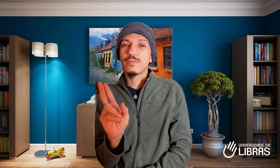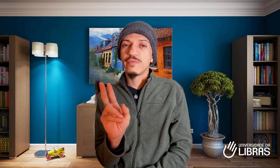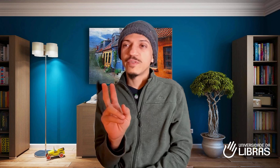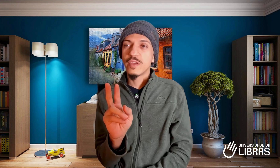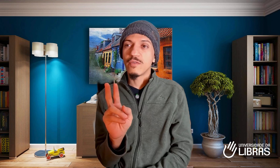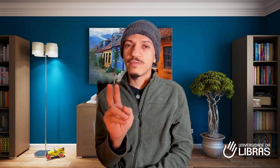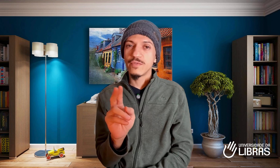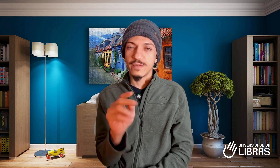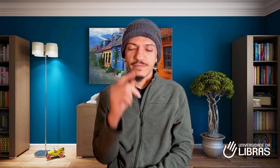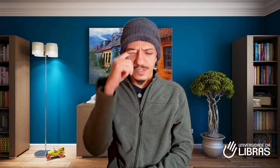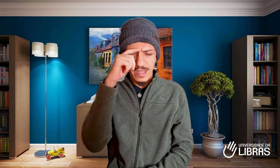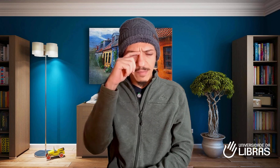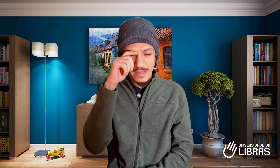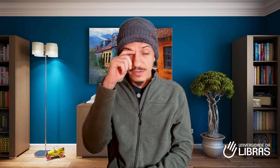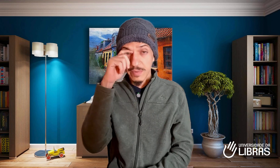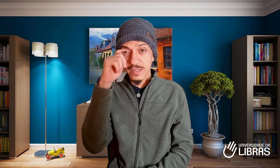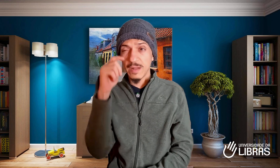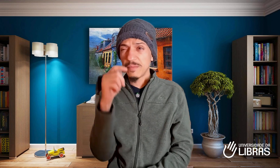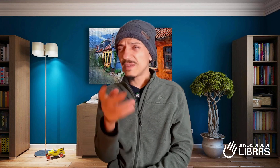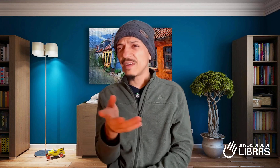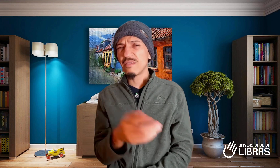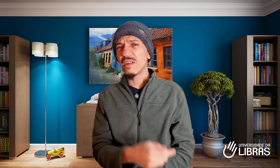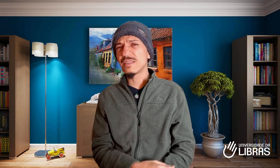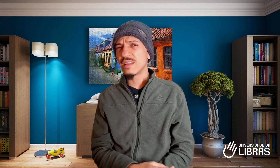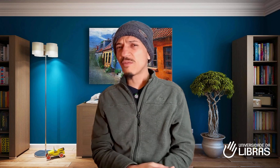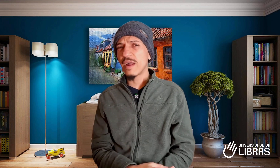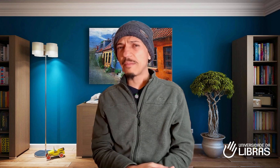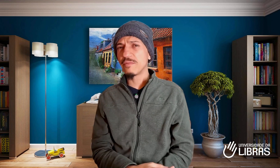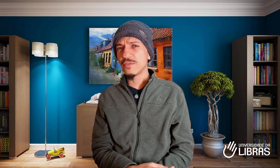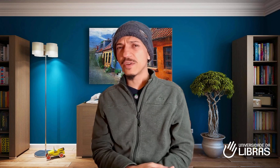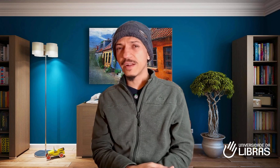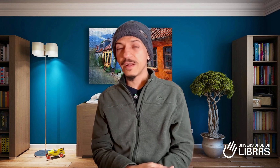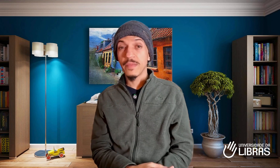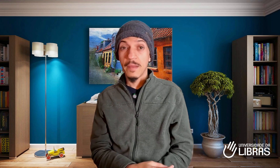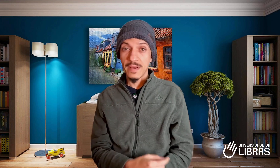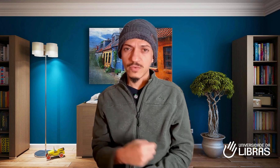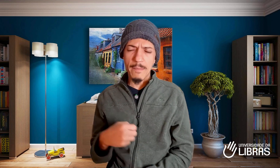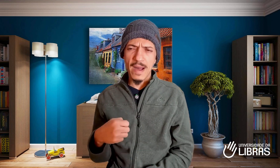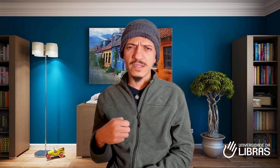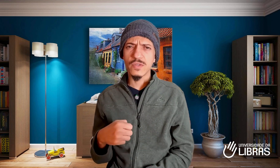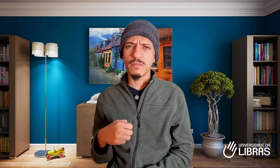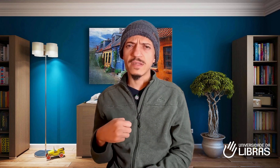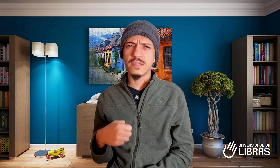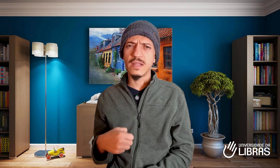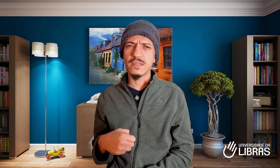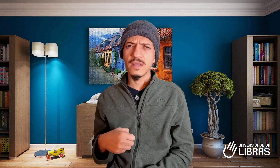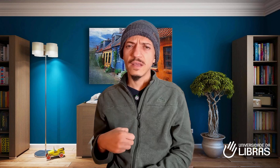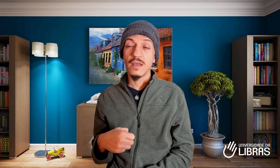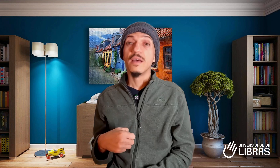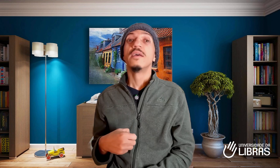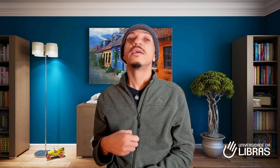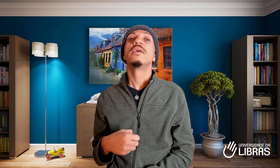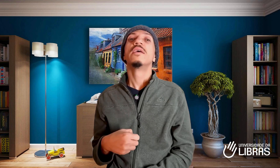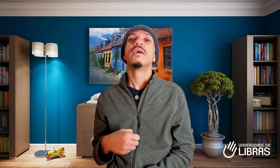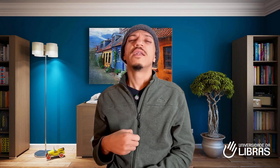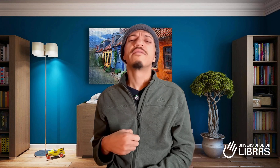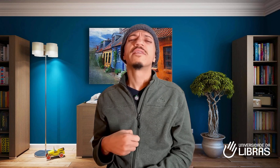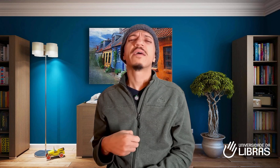vídeo aqui e confundi. Você abaixa a sobrancelha. Para você ver que o lance da decoreba não funciona, né? Mas tu abaixa a sobrancelha assim e levanta a cabeça para